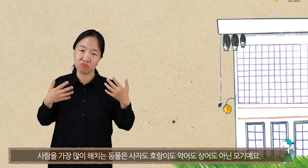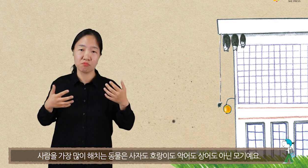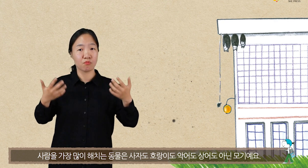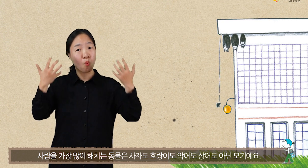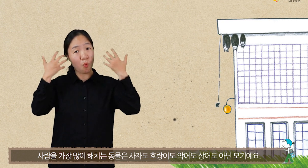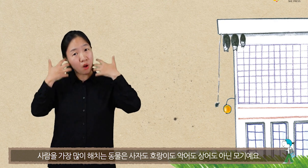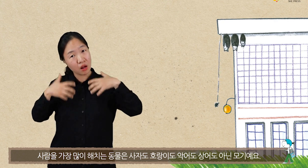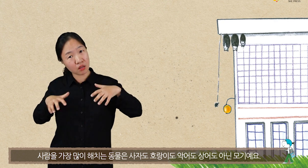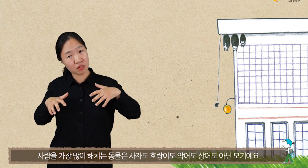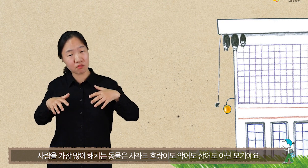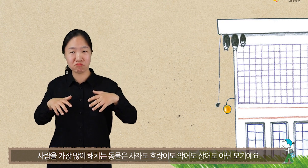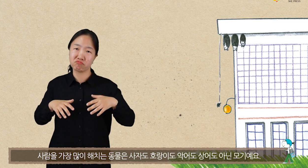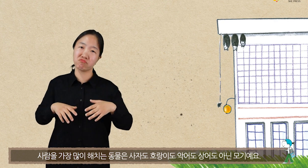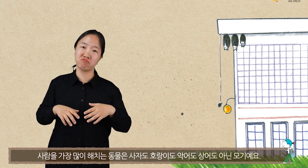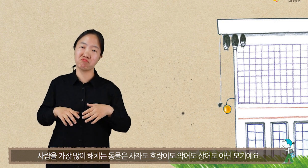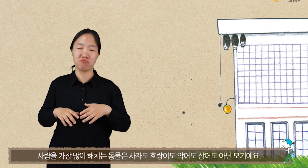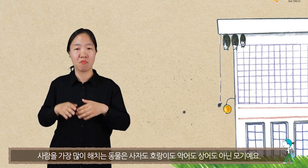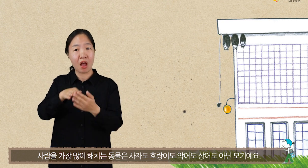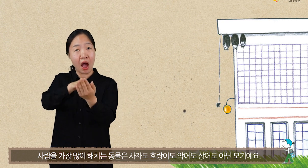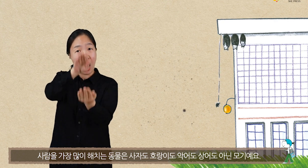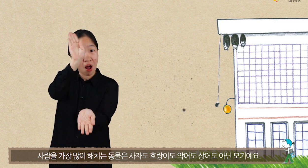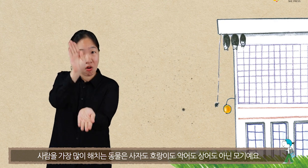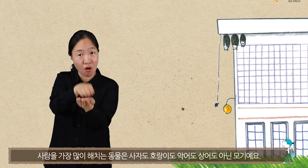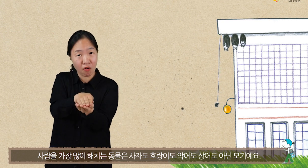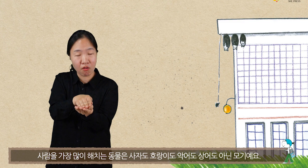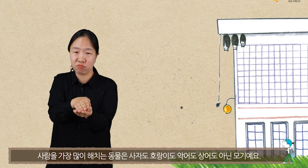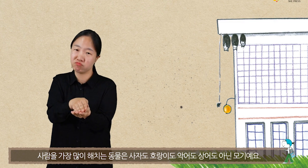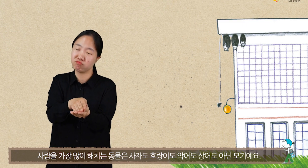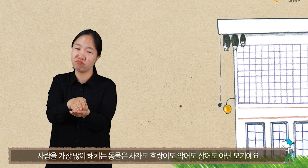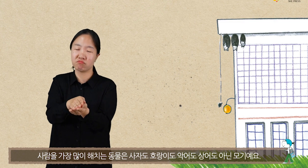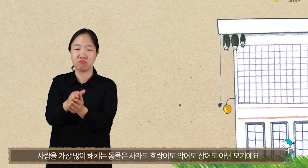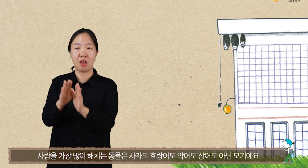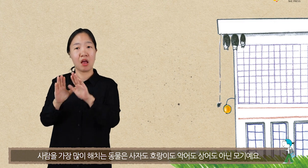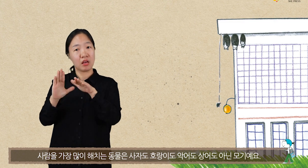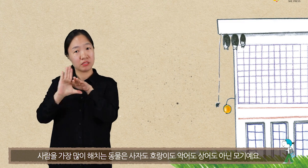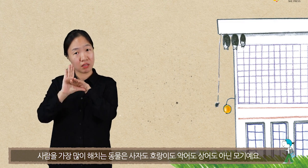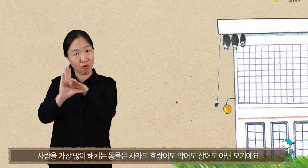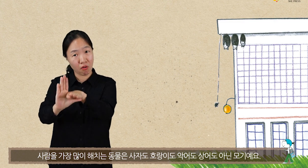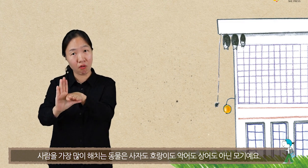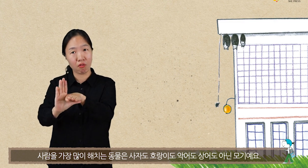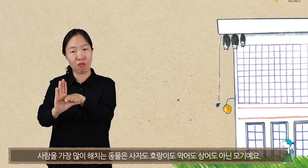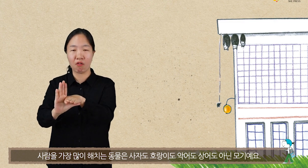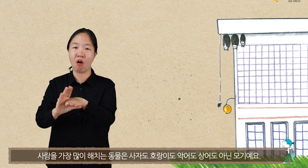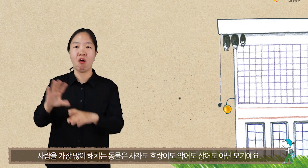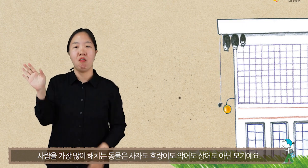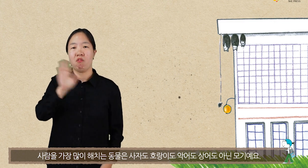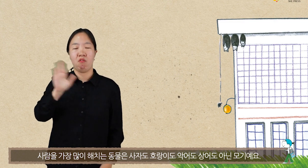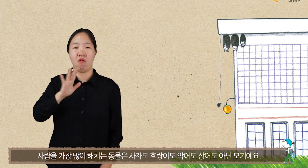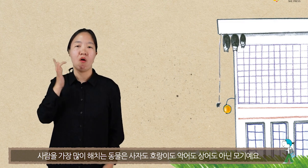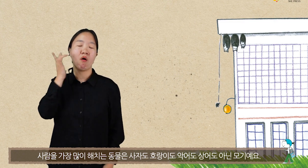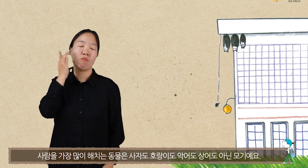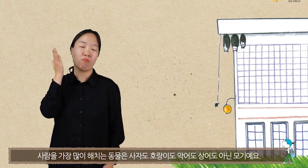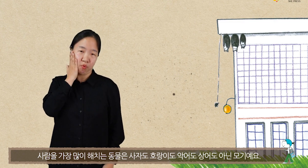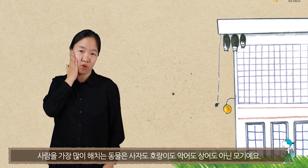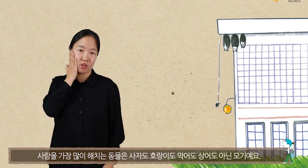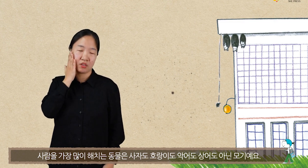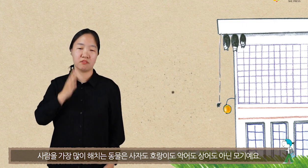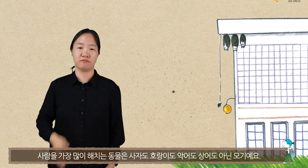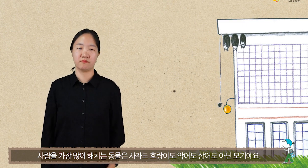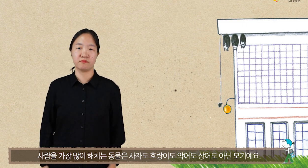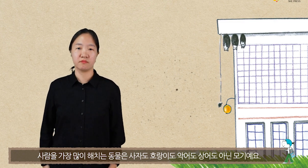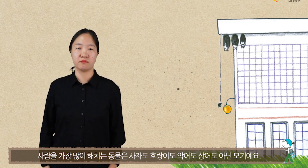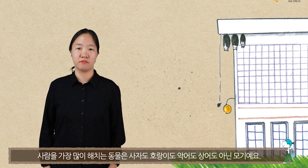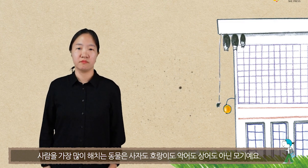사자도, 호랑이도, 악어도, 상어도 아닌